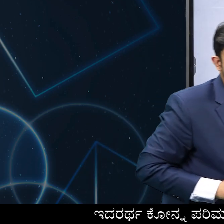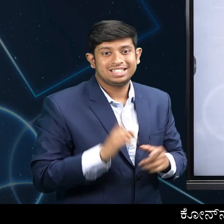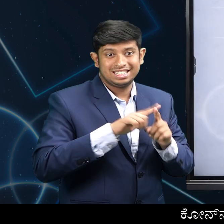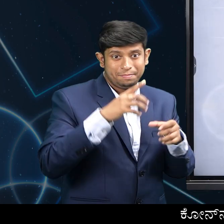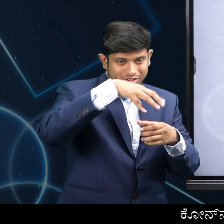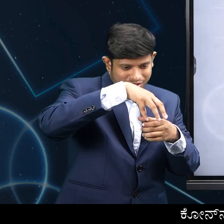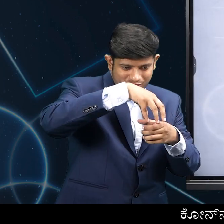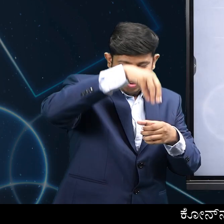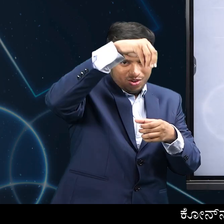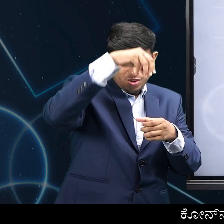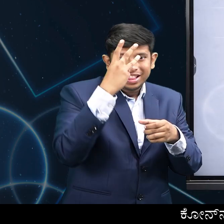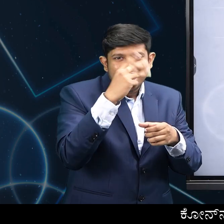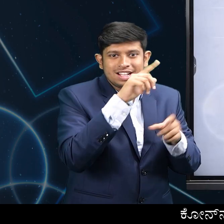ಕೋನ್ನ ಪರಿಮಾಣ is equal to ಸಿಲಿಂಡರ್ನ